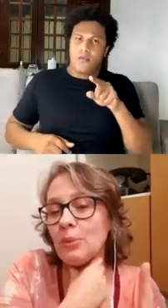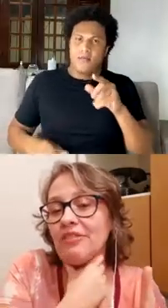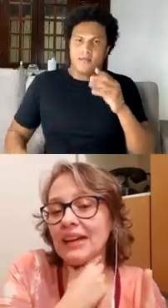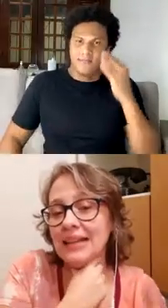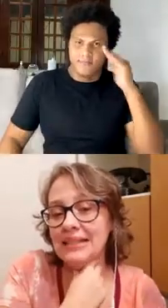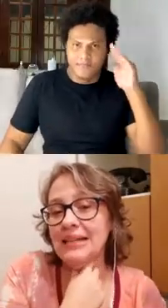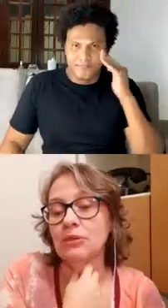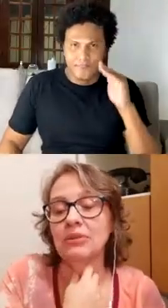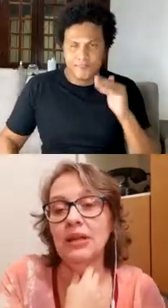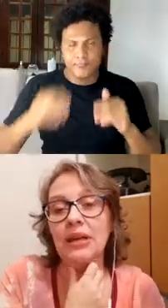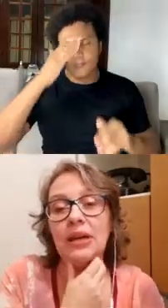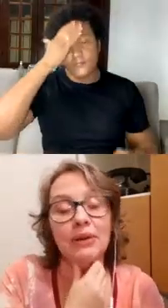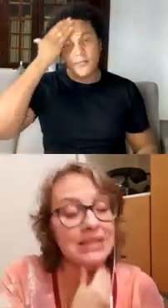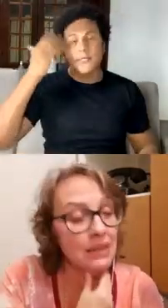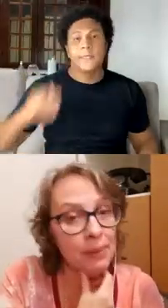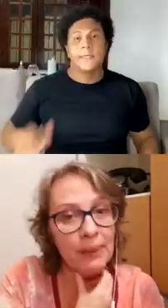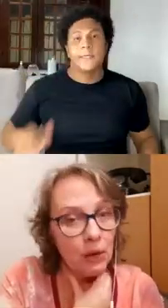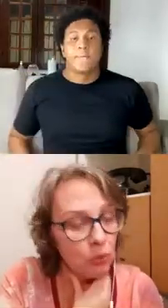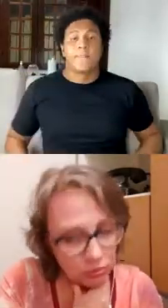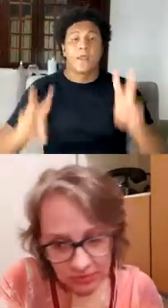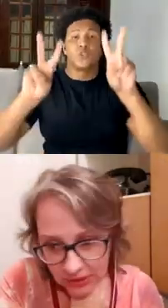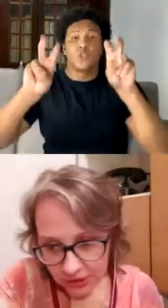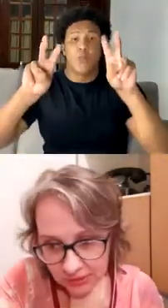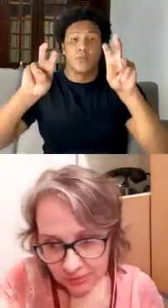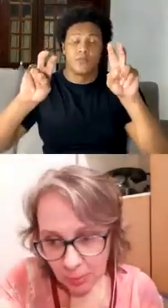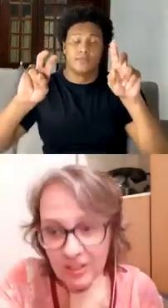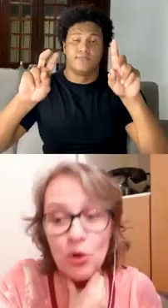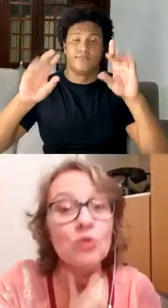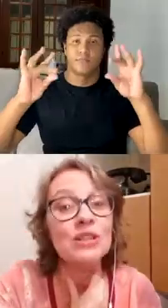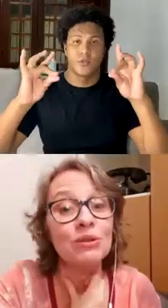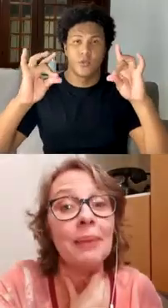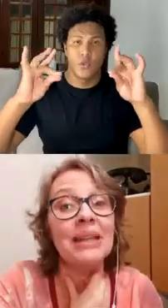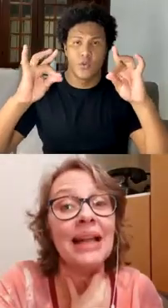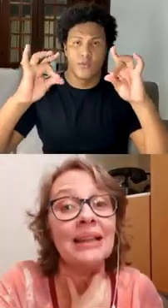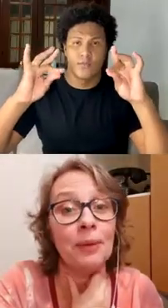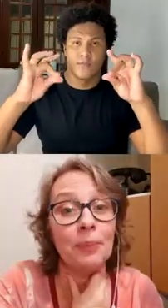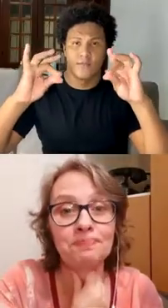Sobre lubrificação, eu recebi perguntas.